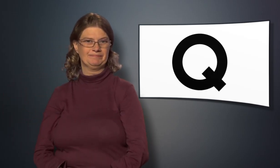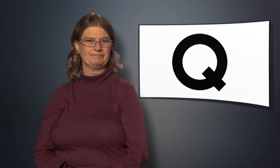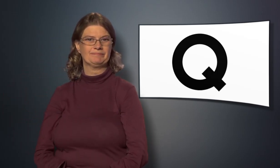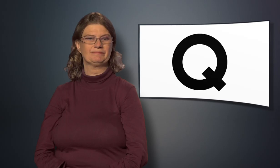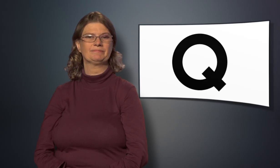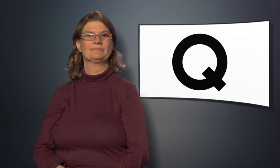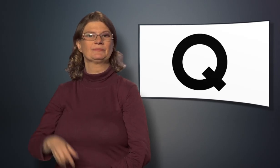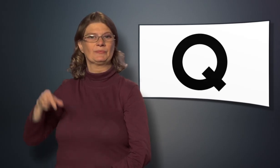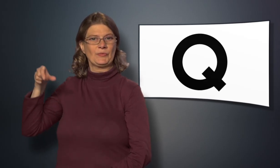sanoista.